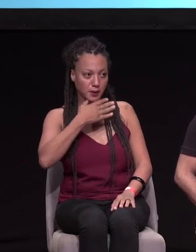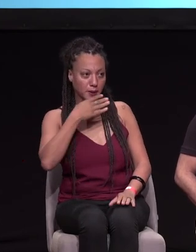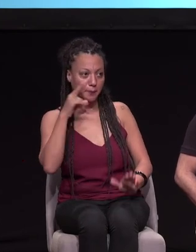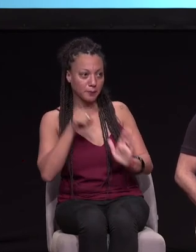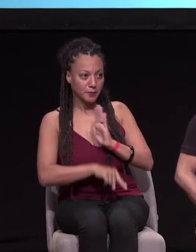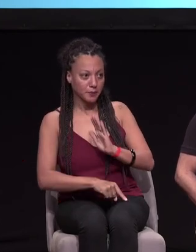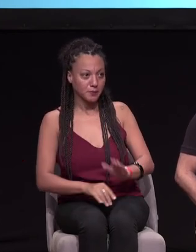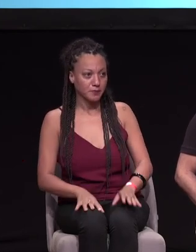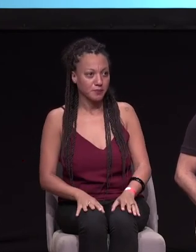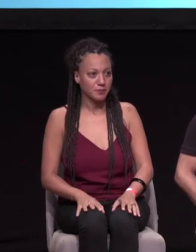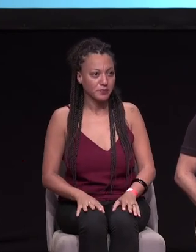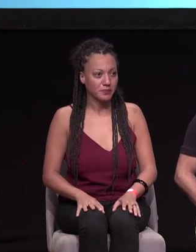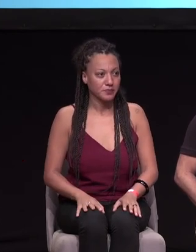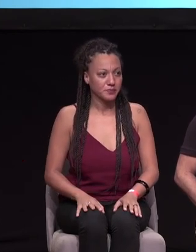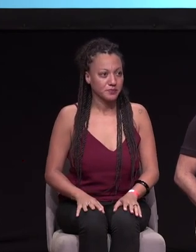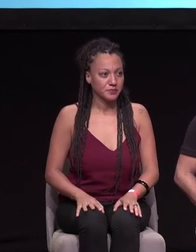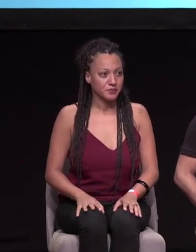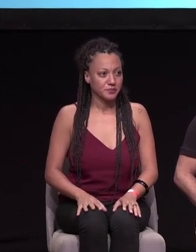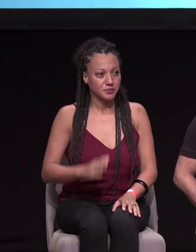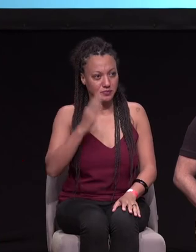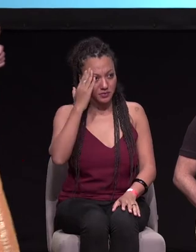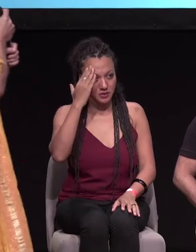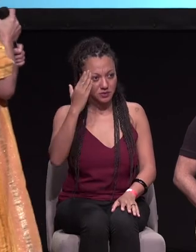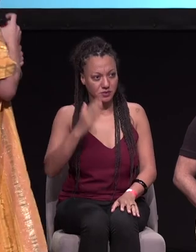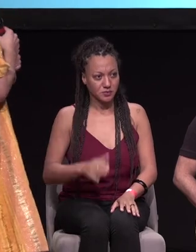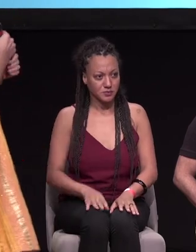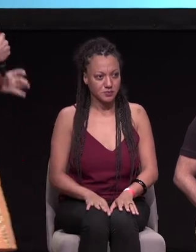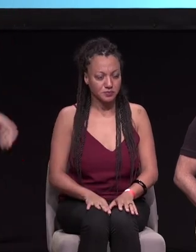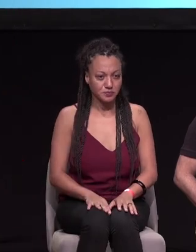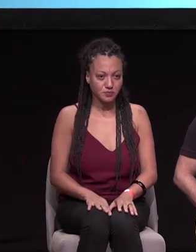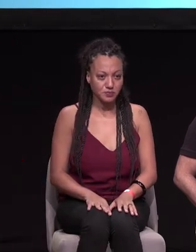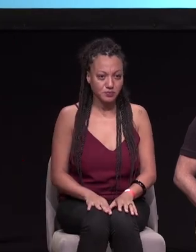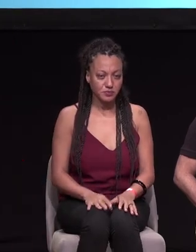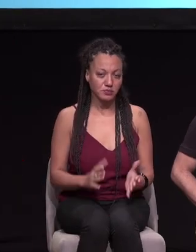brigada rogers pó vamos lá então